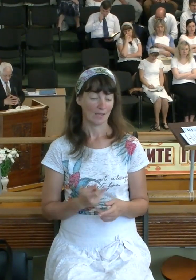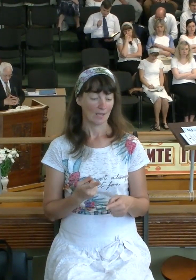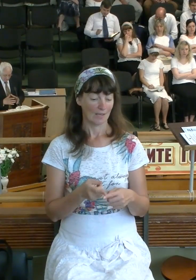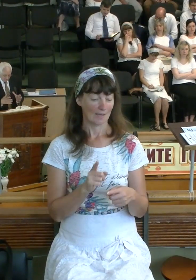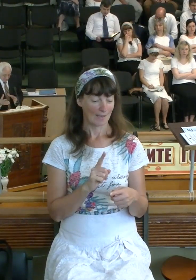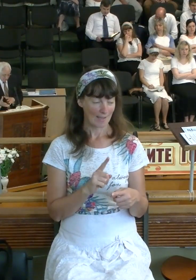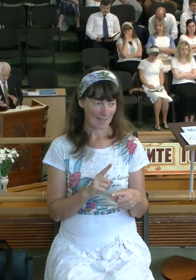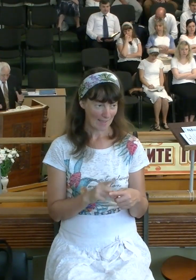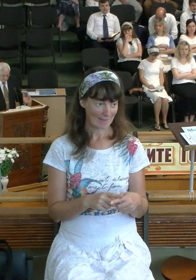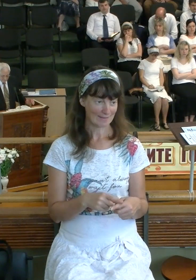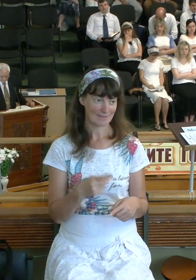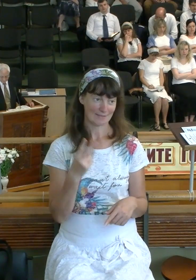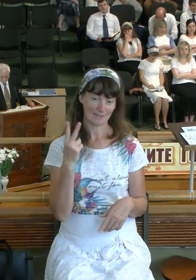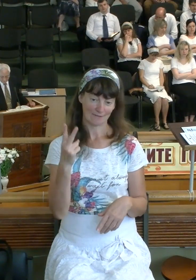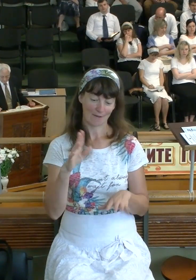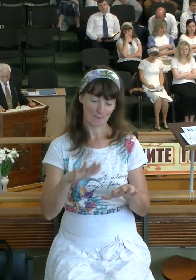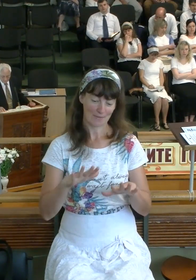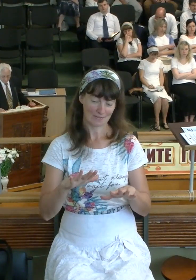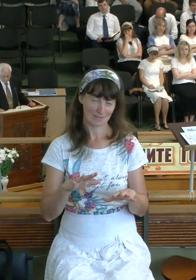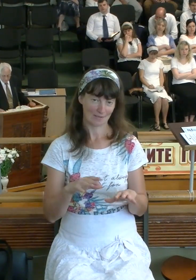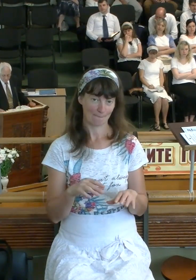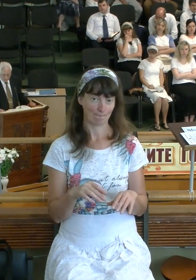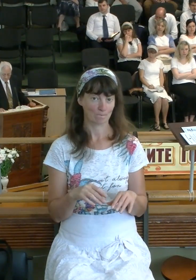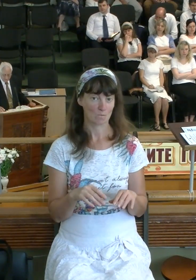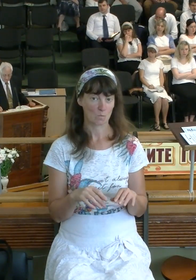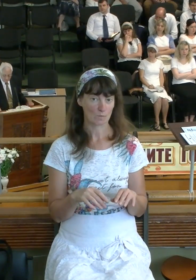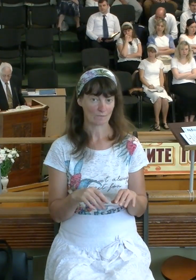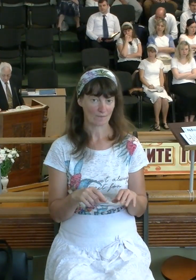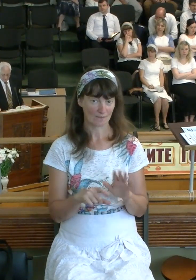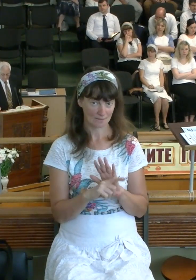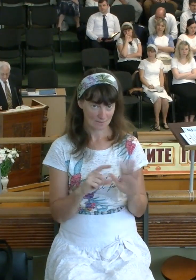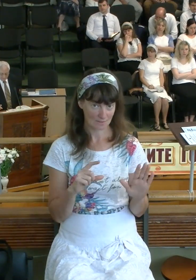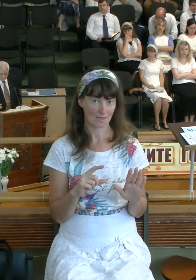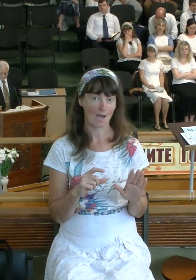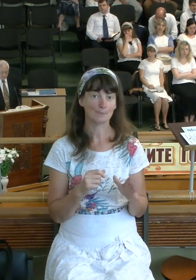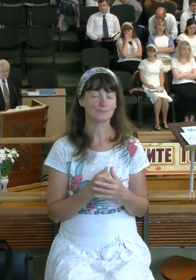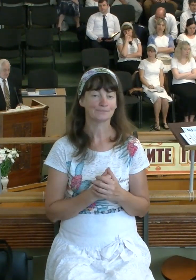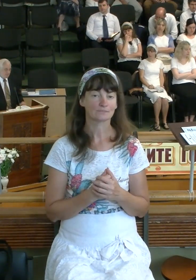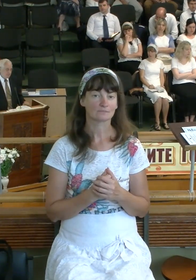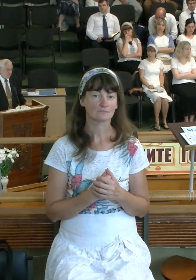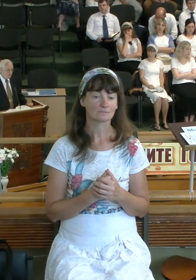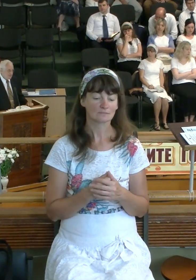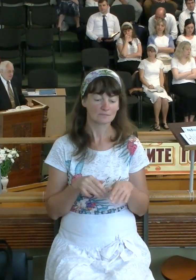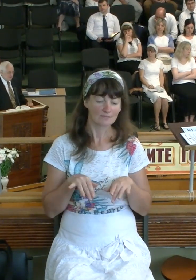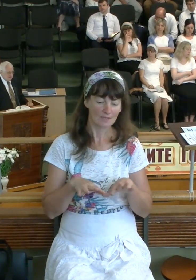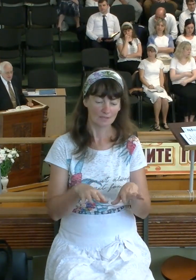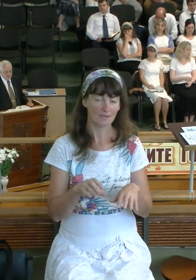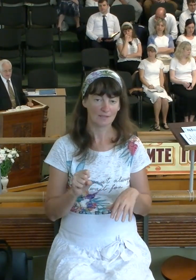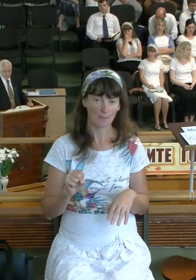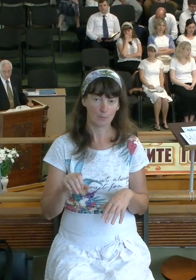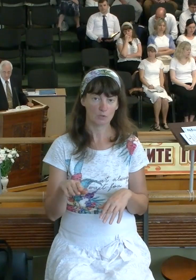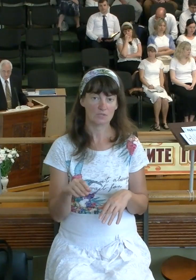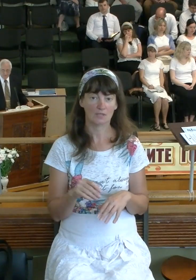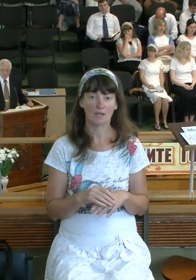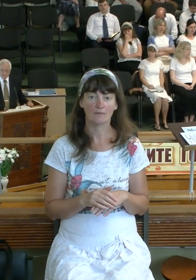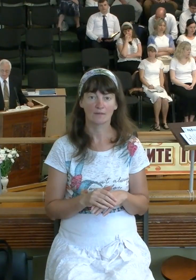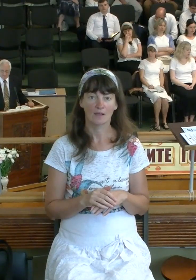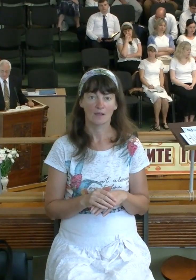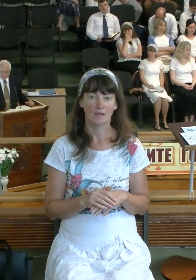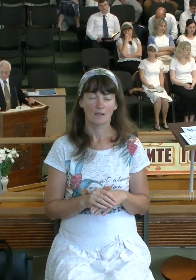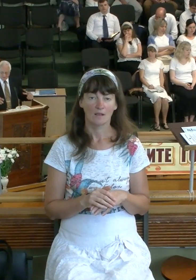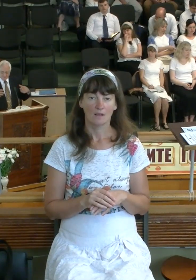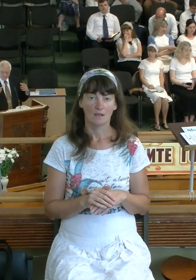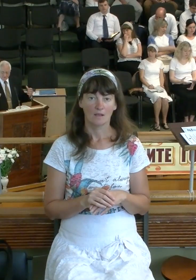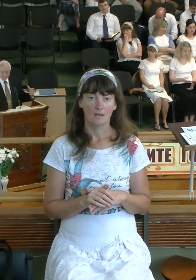эти два места Писания, которые мы прочитали, из Деяния апостолов, книга Деяния апостолов,